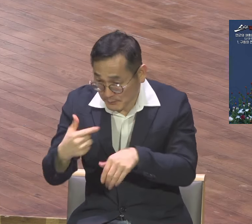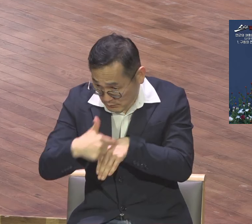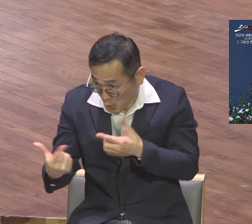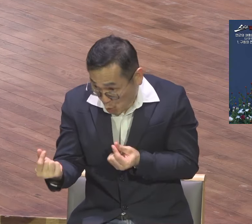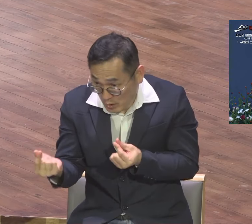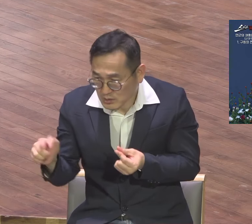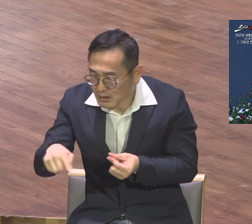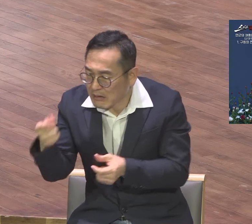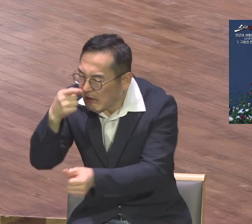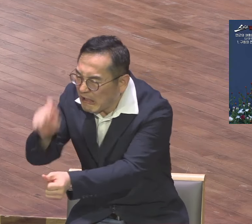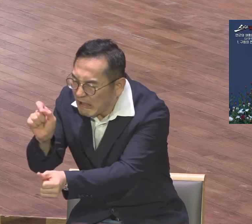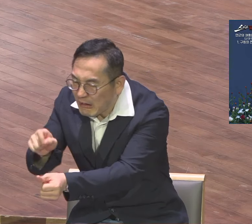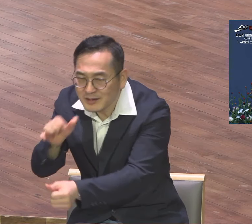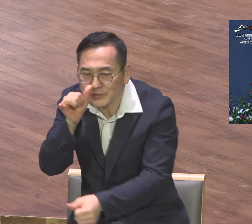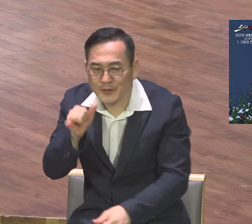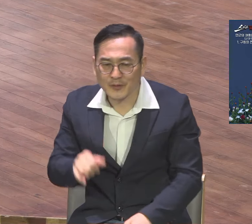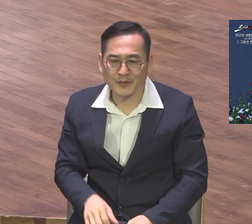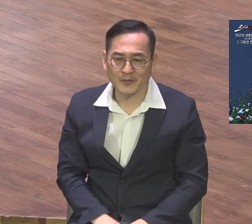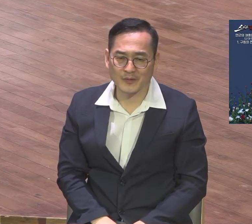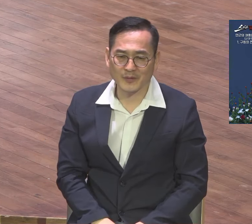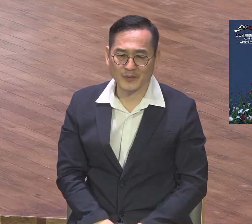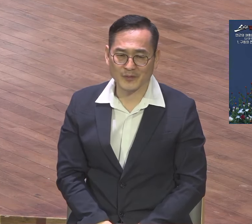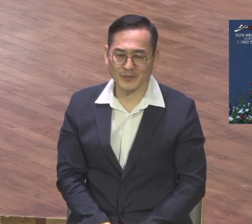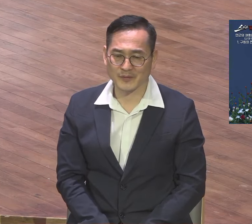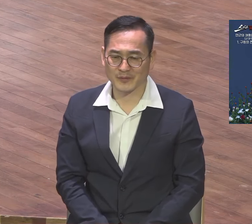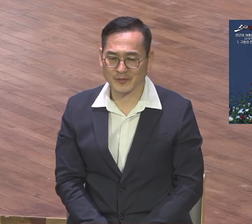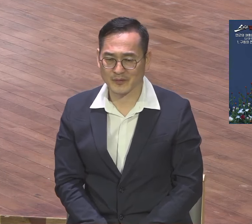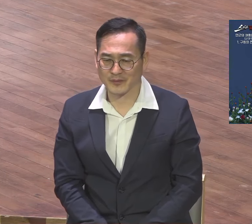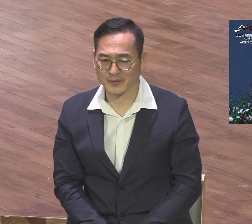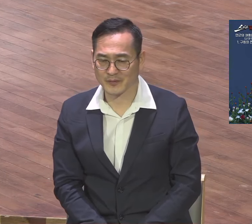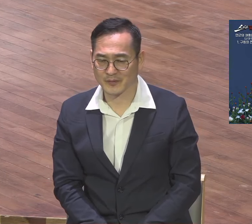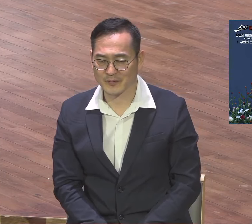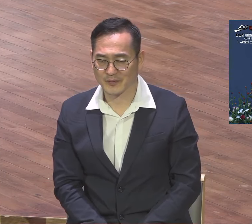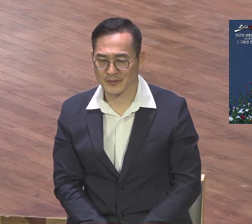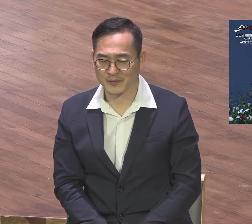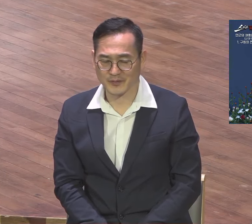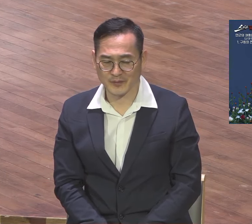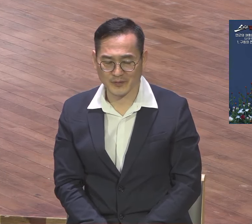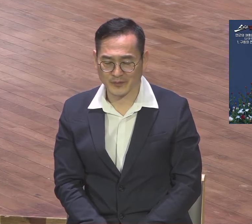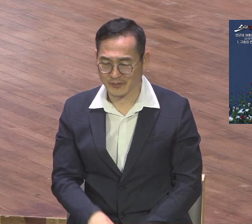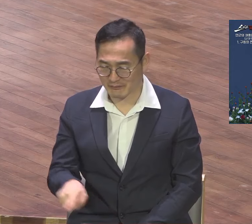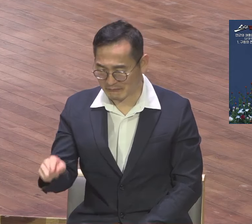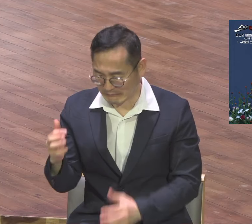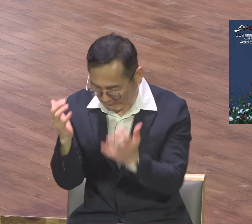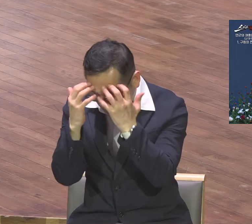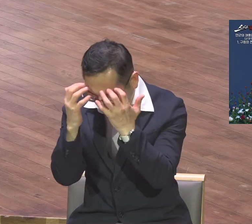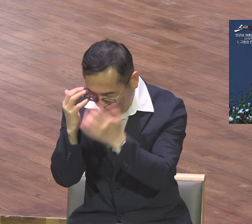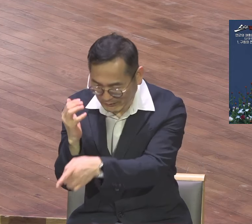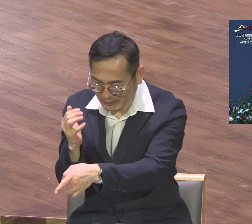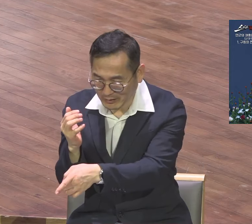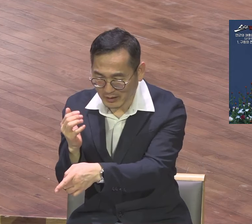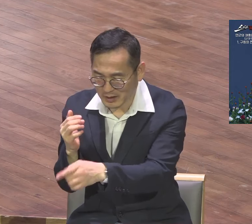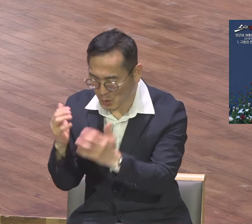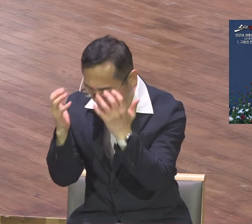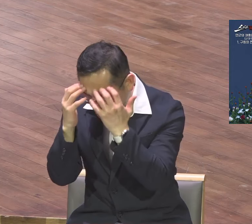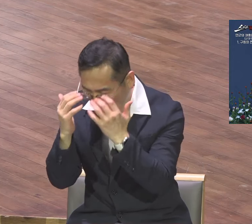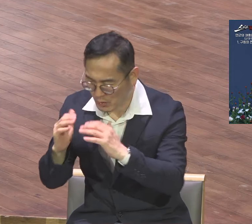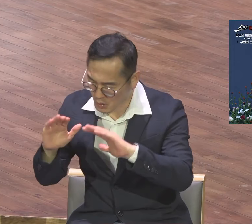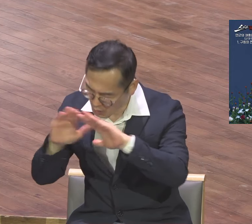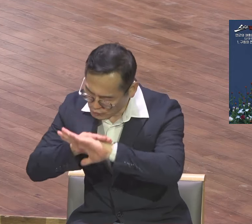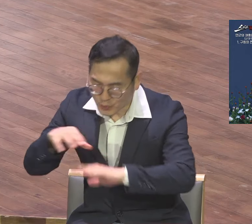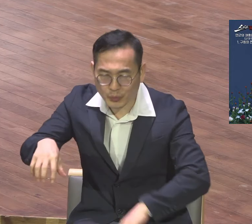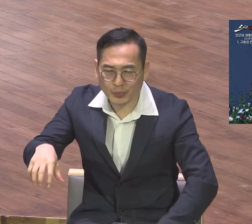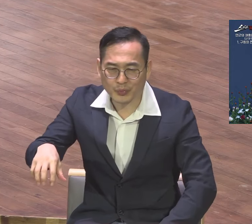이제 갈릴리 저것들. 멸시를 받았어요. 그런데 이렇게 어둡고 고통이 심한